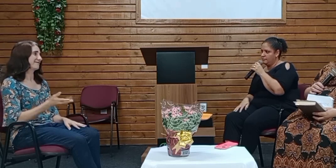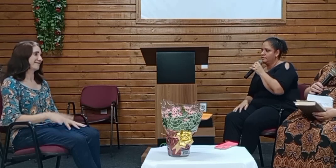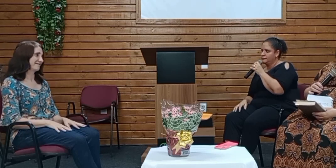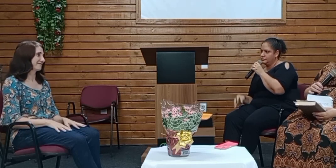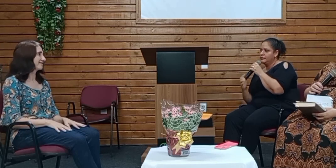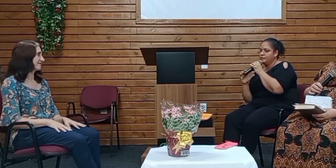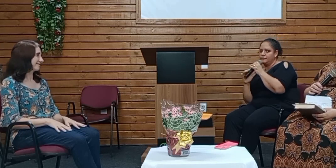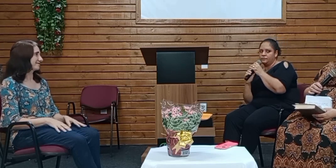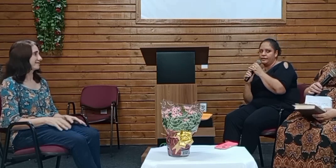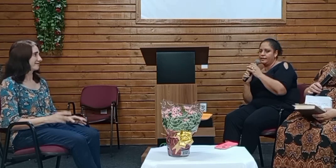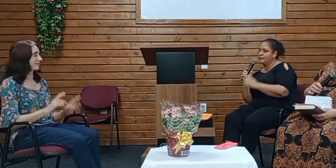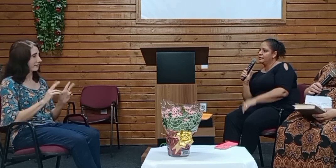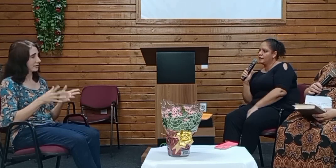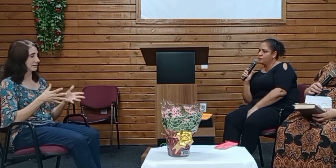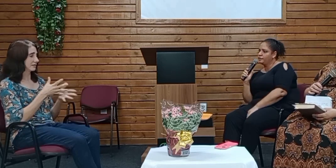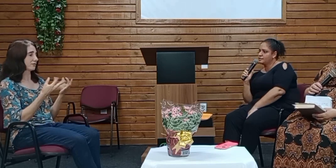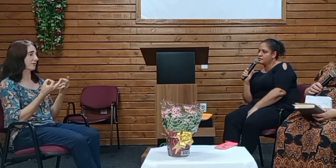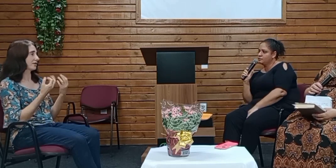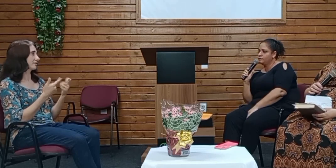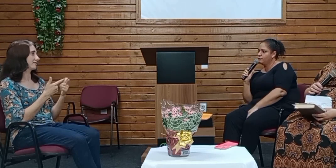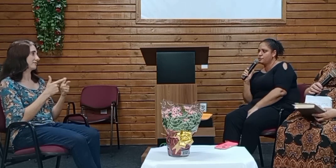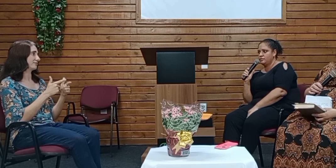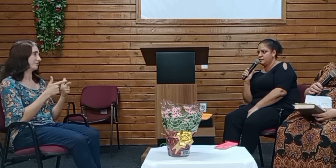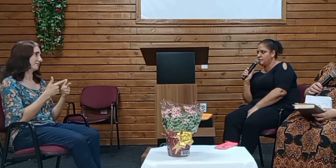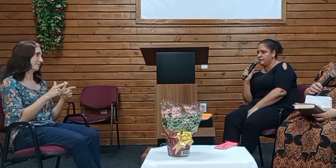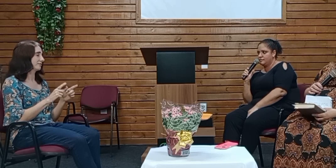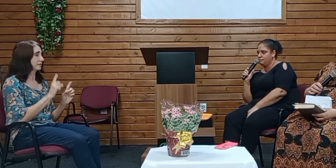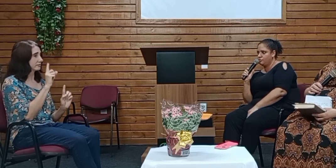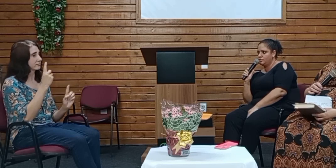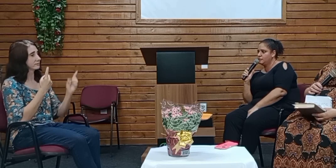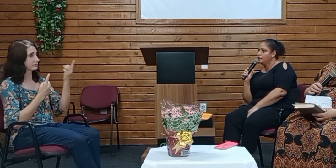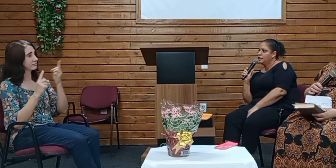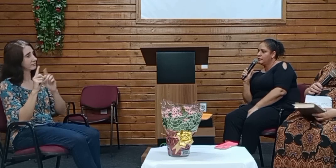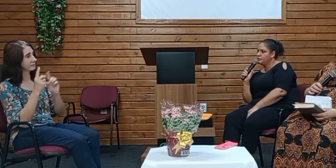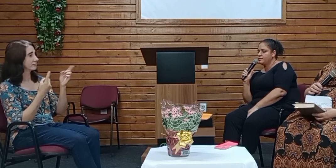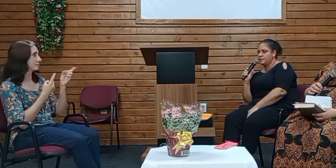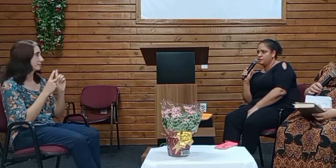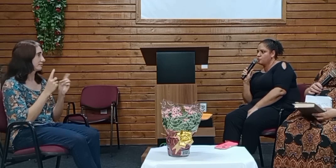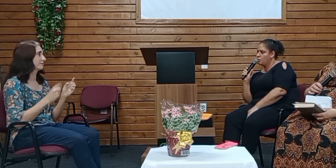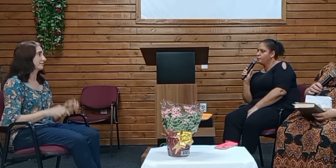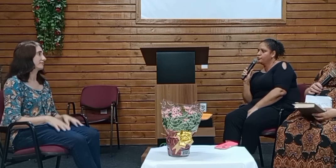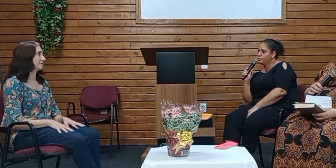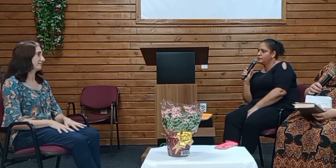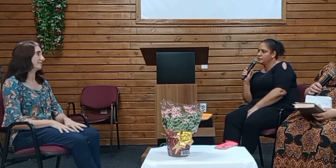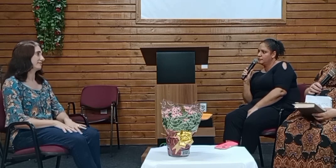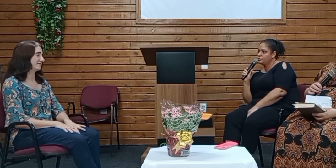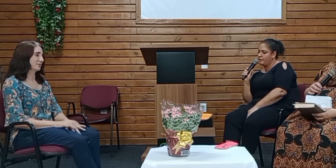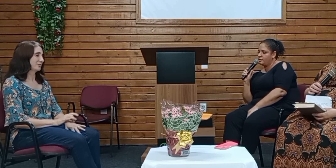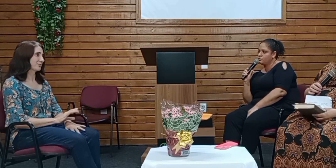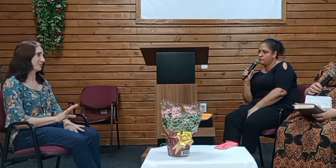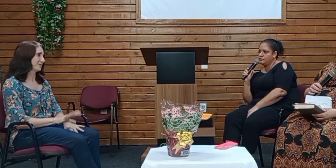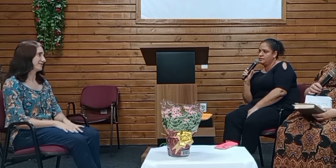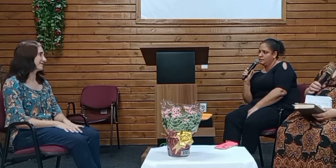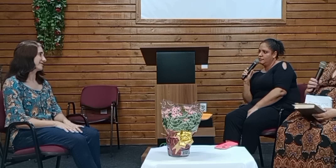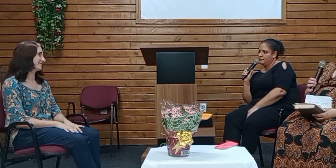Trabalho. Então era a comunicação, não tinha sinais, não tinha a Libras, era só por